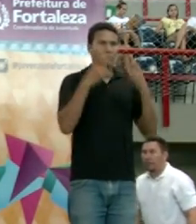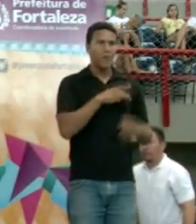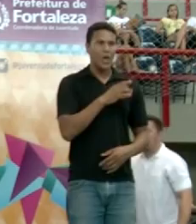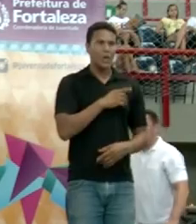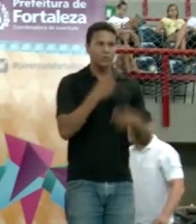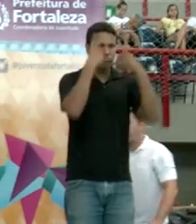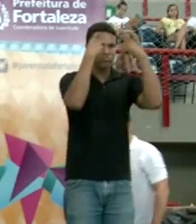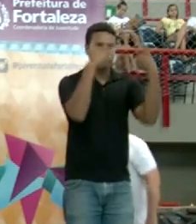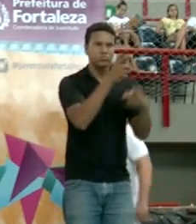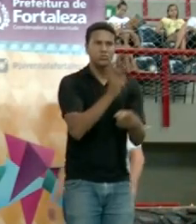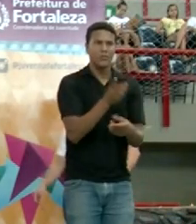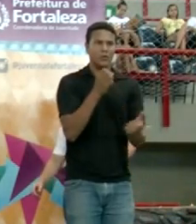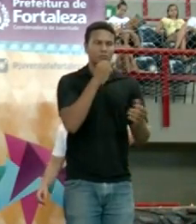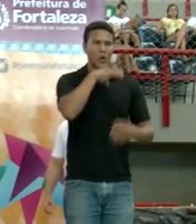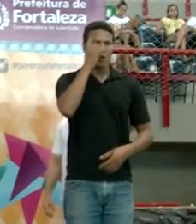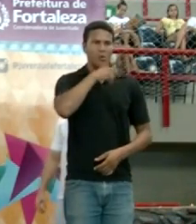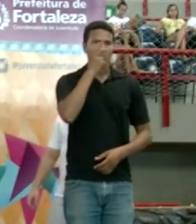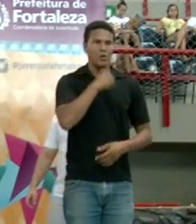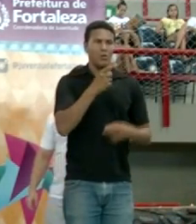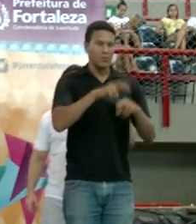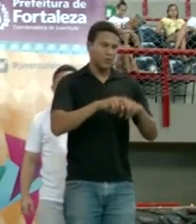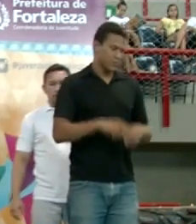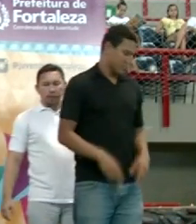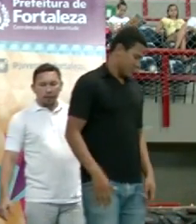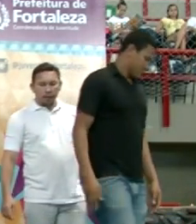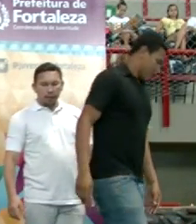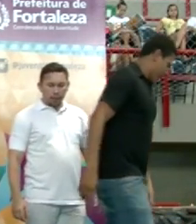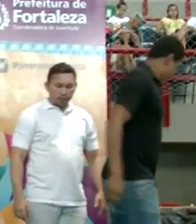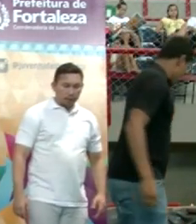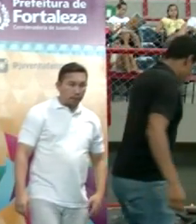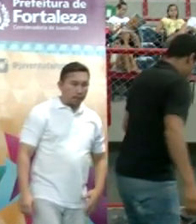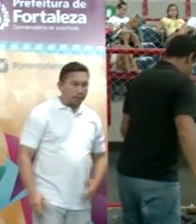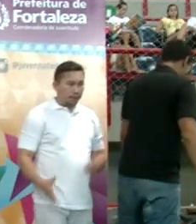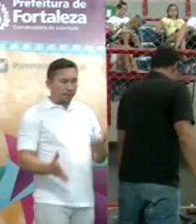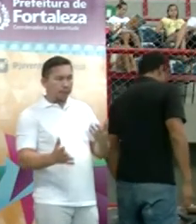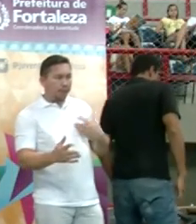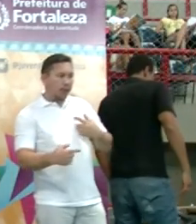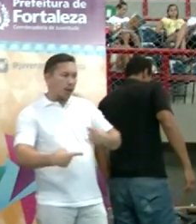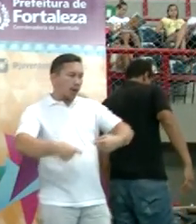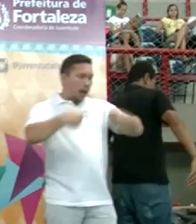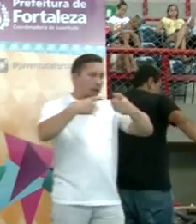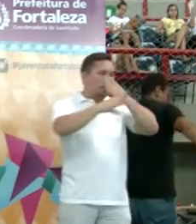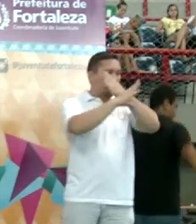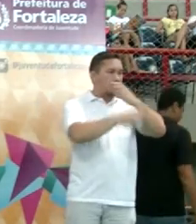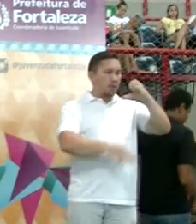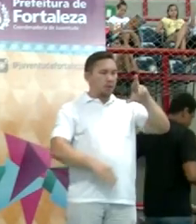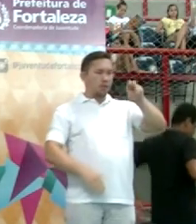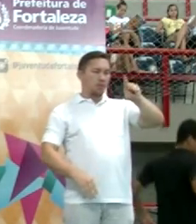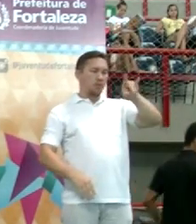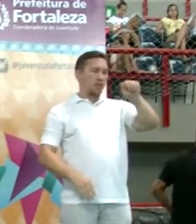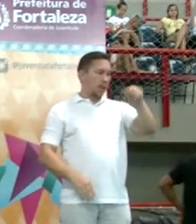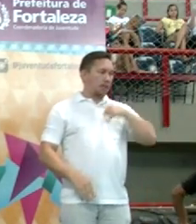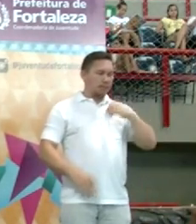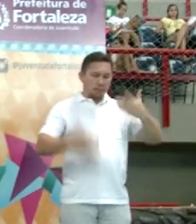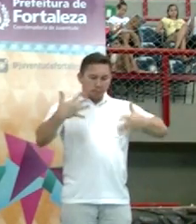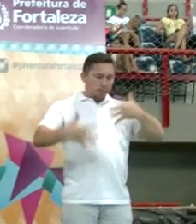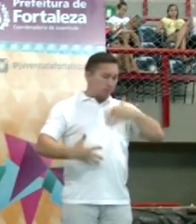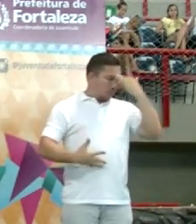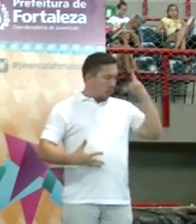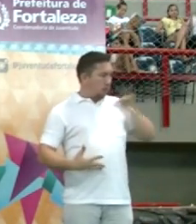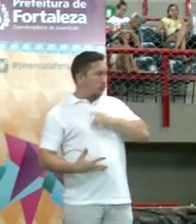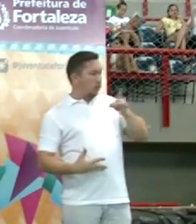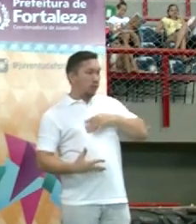As próprias cruzadas acabaram matando pessoas que não estavam em nenhum momento com envolvimento direto nesse movimento. Por exemplo,